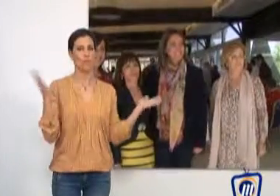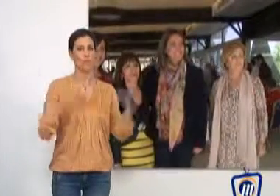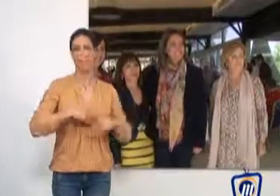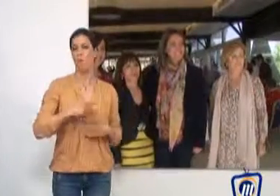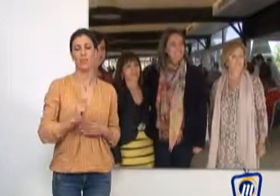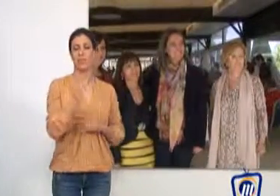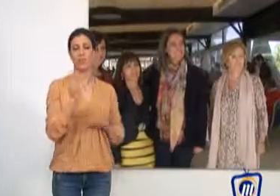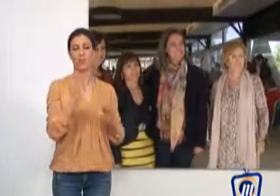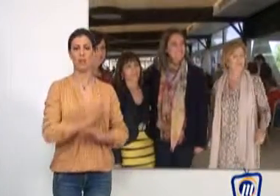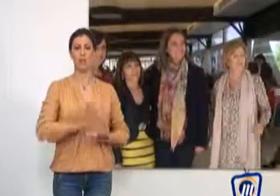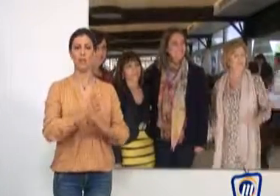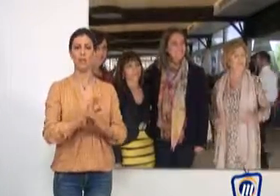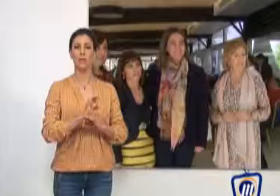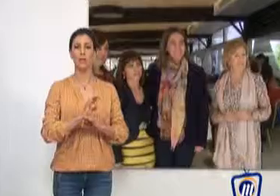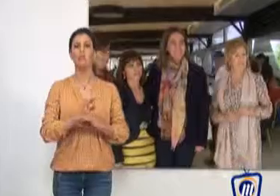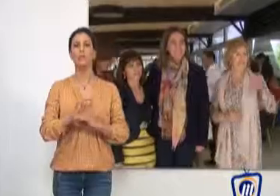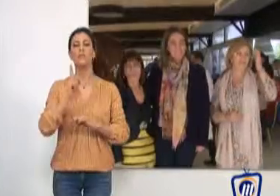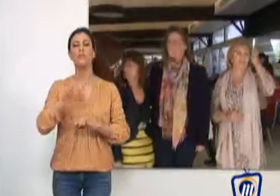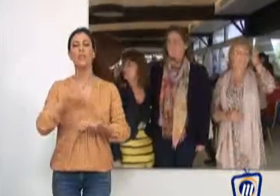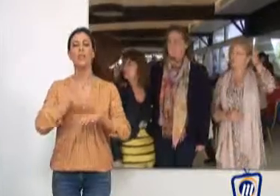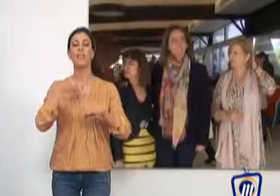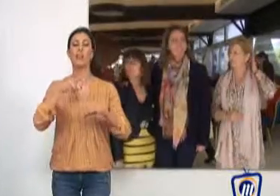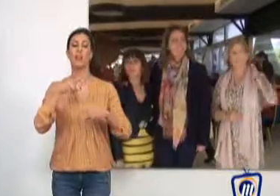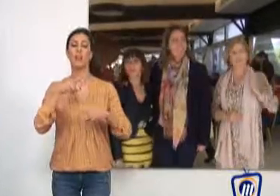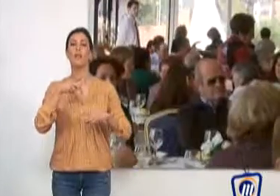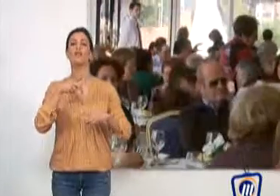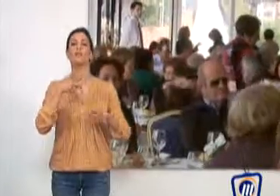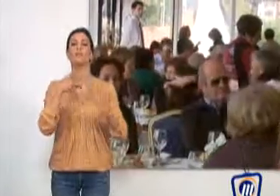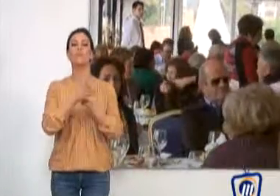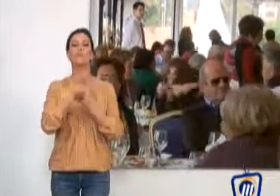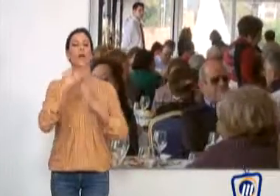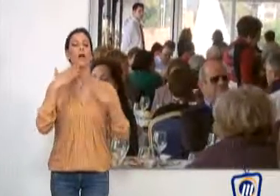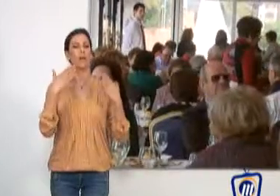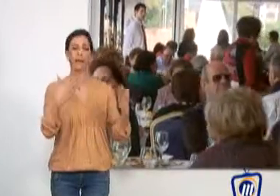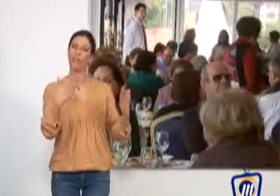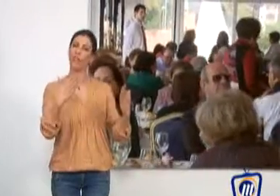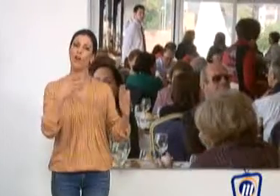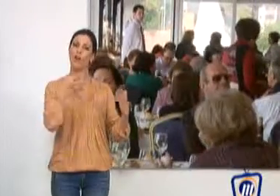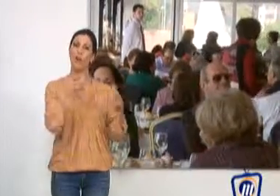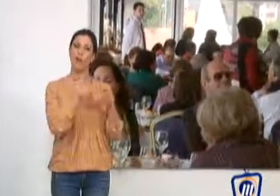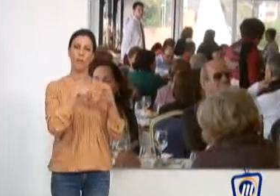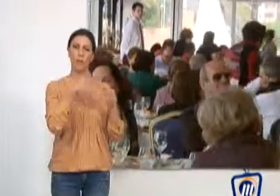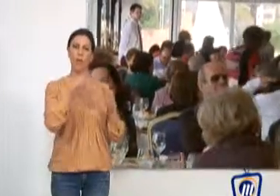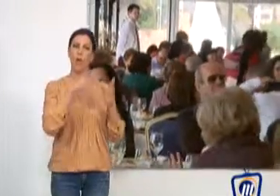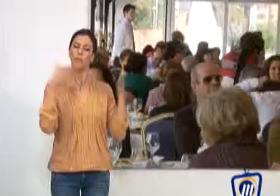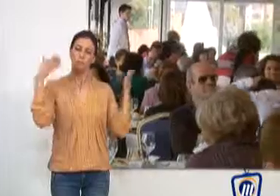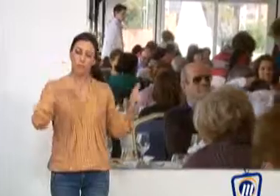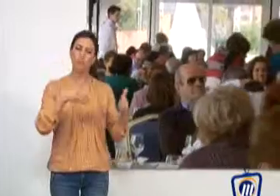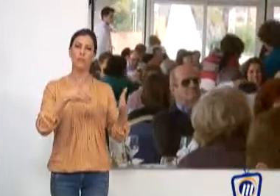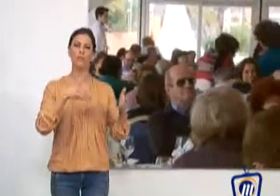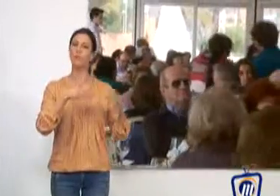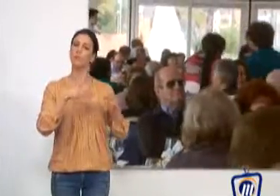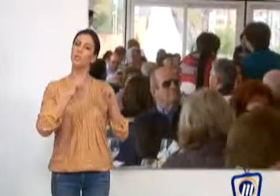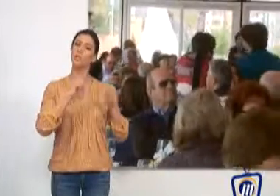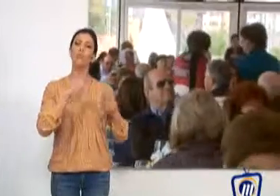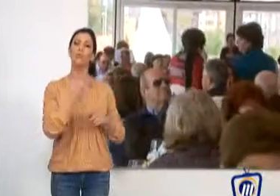no ha tenido éxito alguno la primera edición felicitaba a la agrupación por la labor que viene llevando a cabo en la localidad